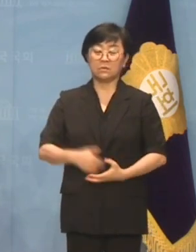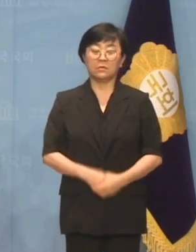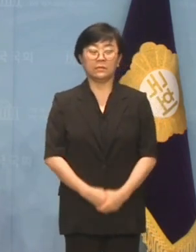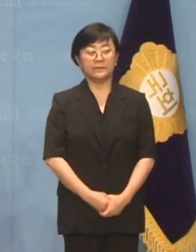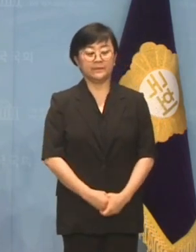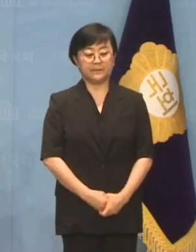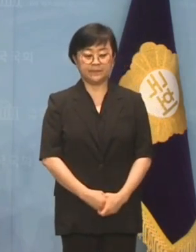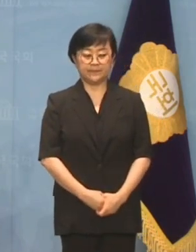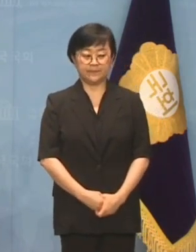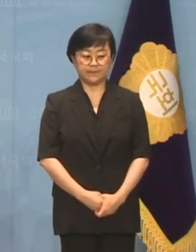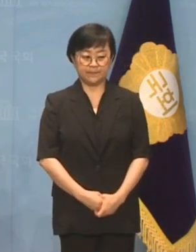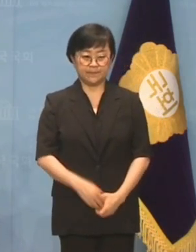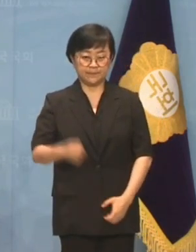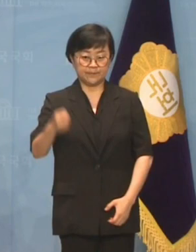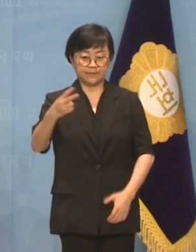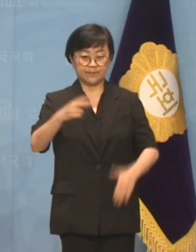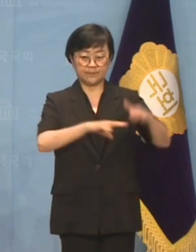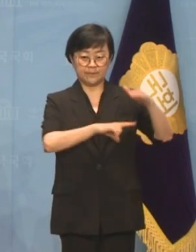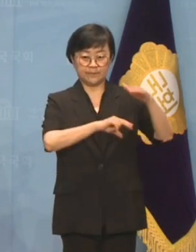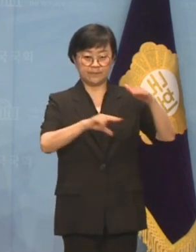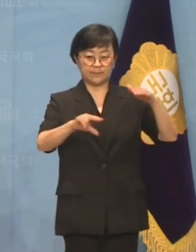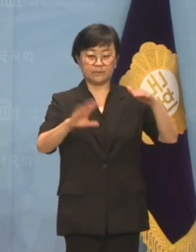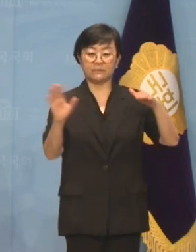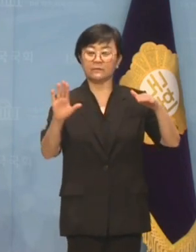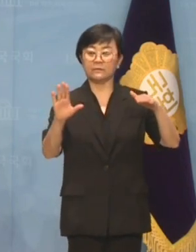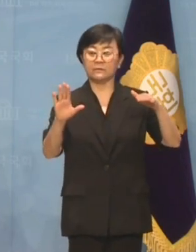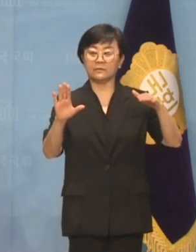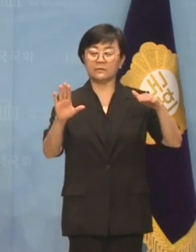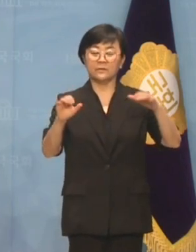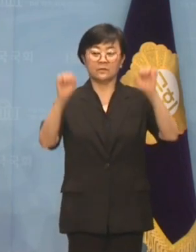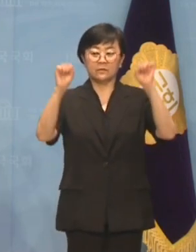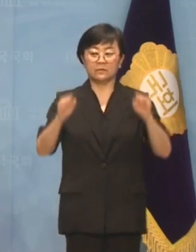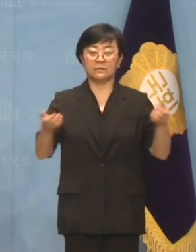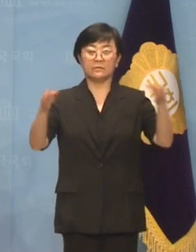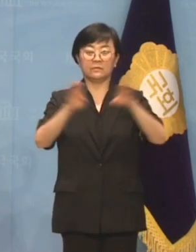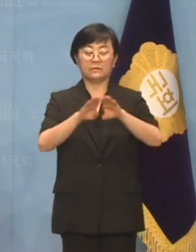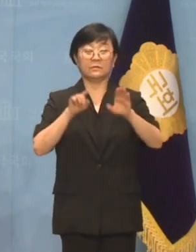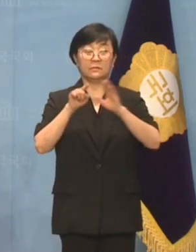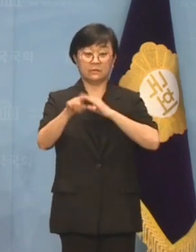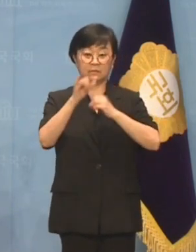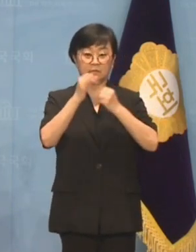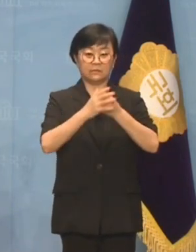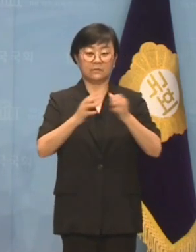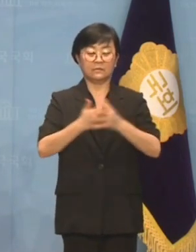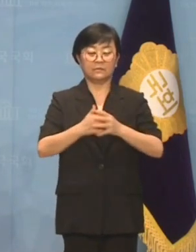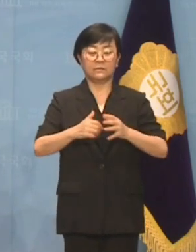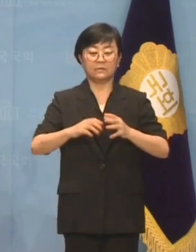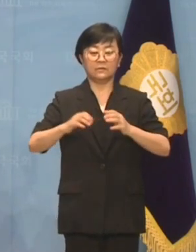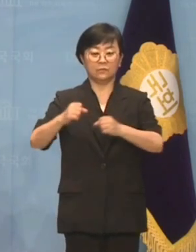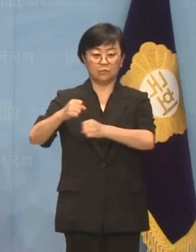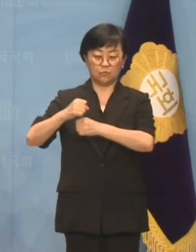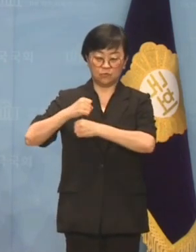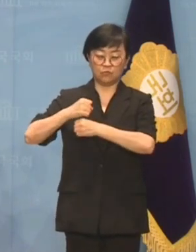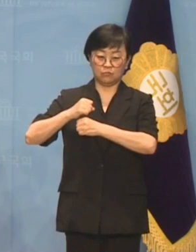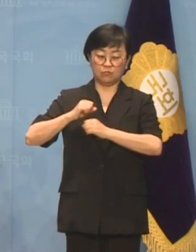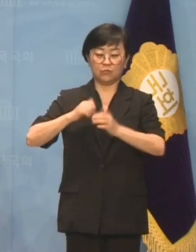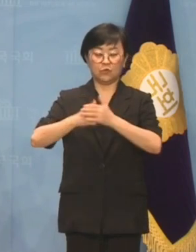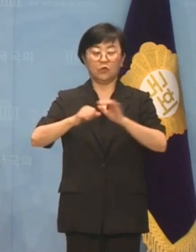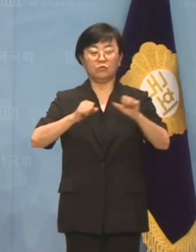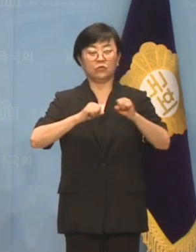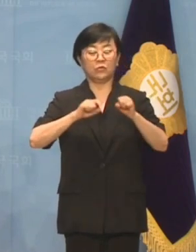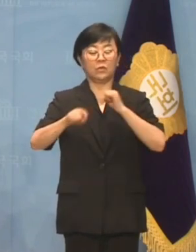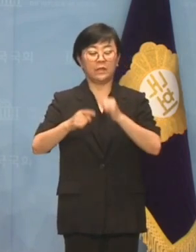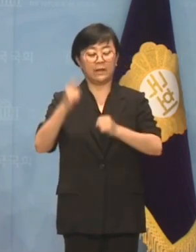것입니다. 게다가 지하철 역사도 아니고 체육관에서 하는 행태를 보니 군부 독재 시절 체육관